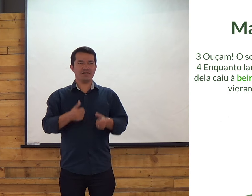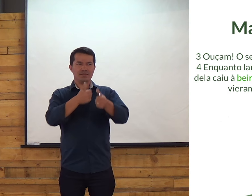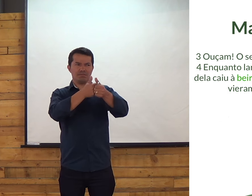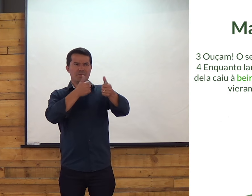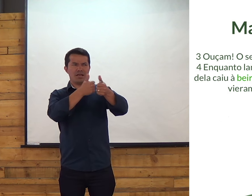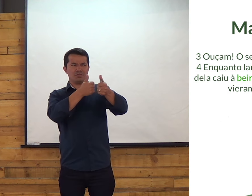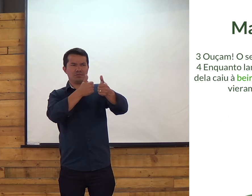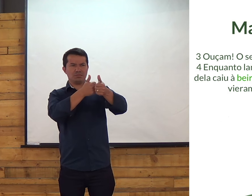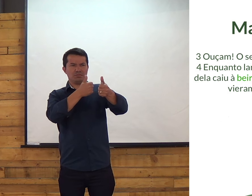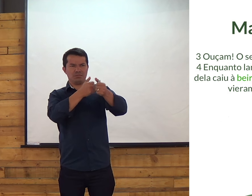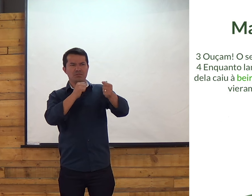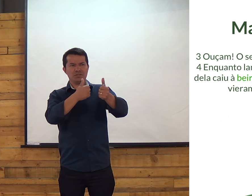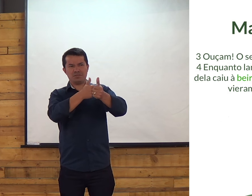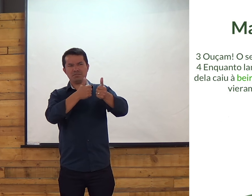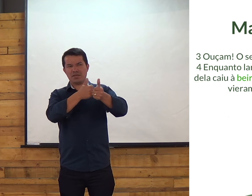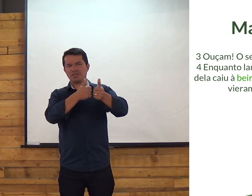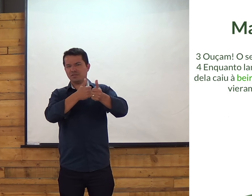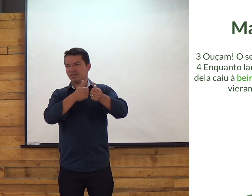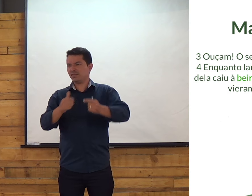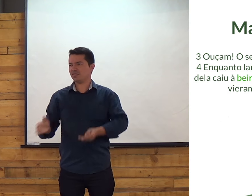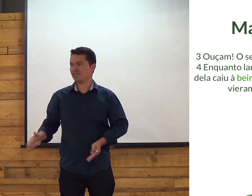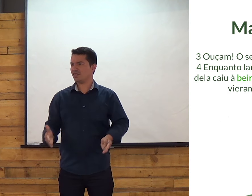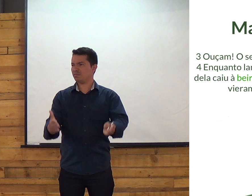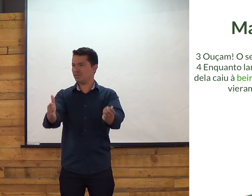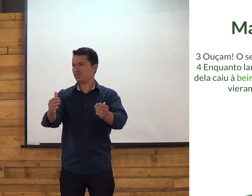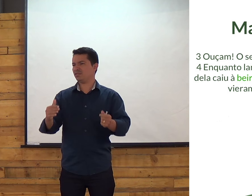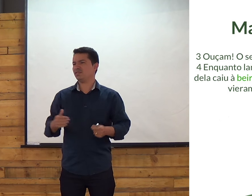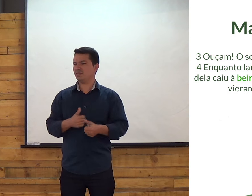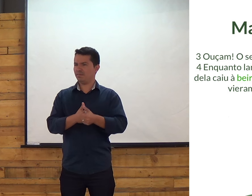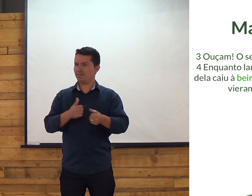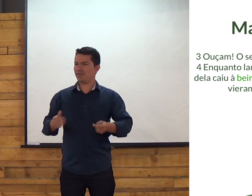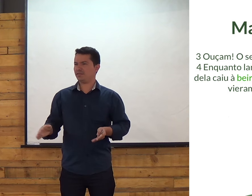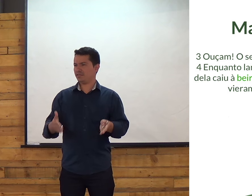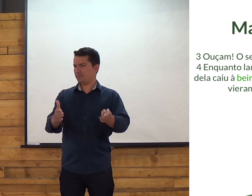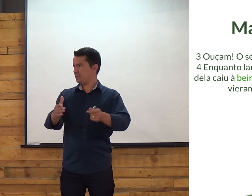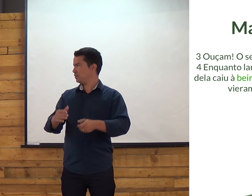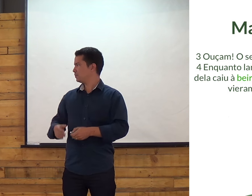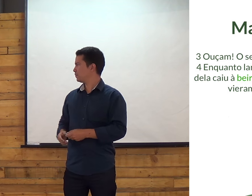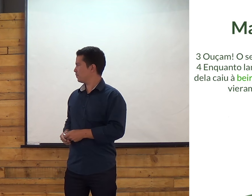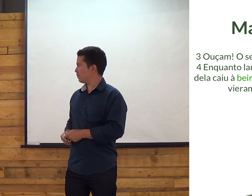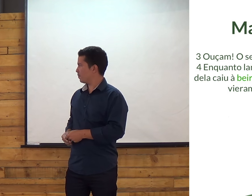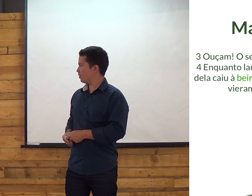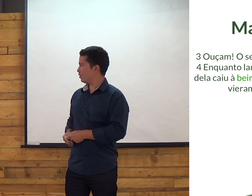Beira. Perto? Perto? Perto do caminho?